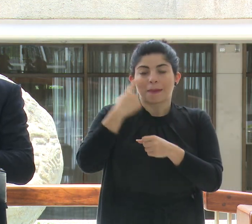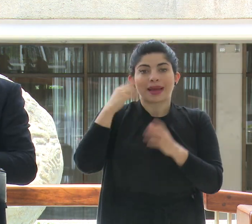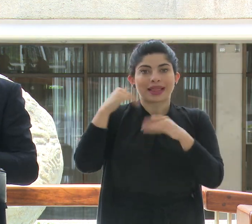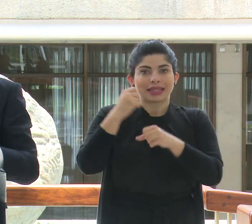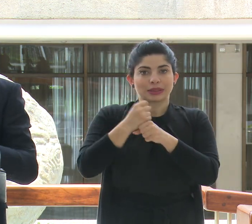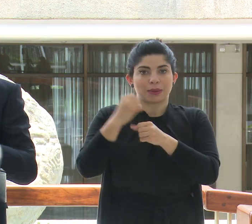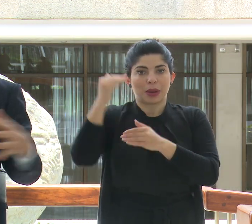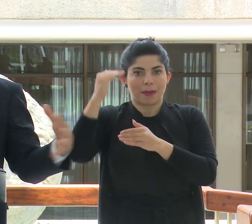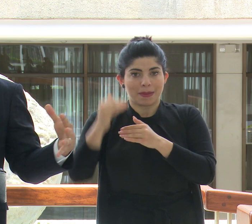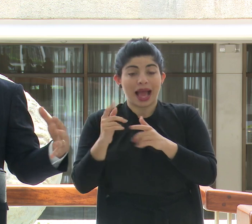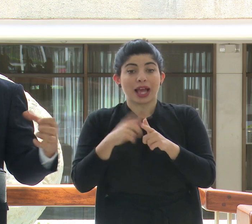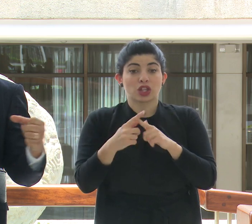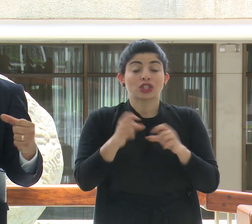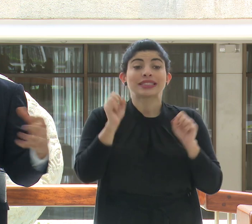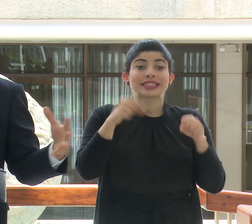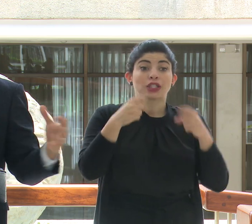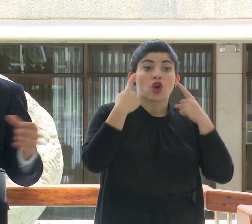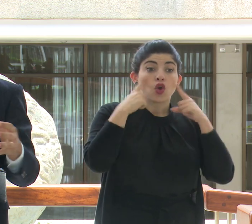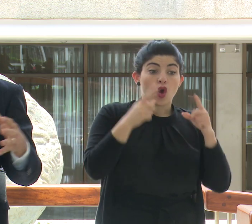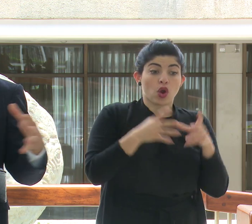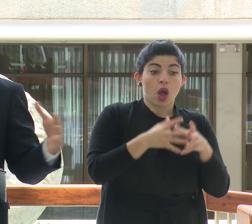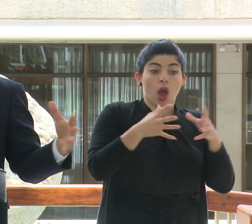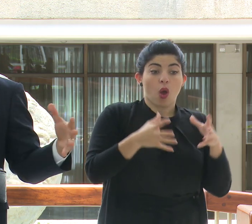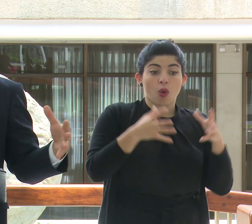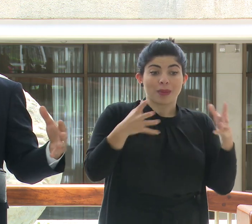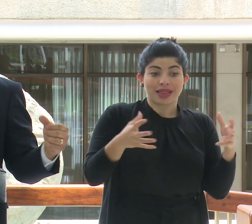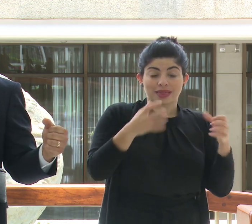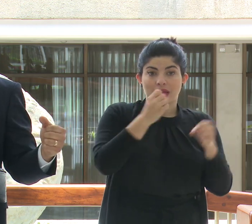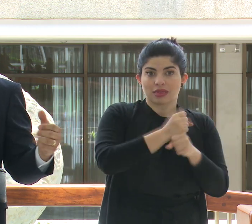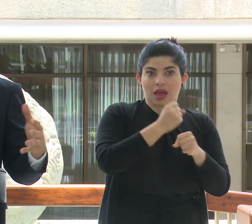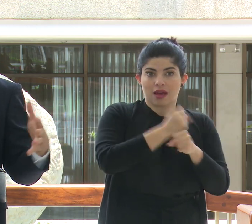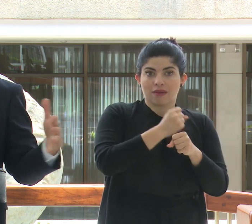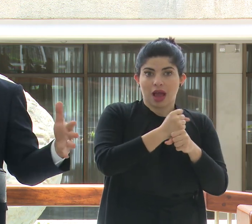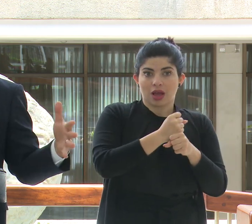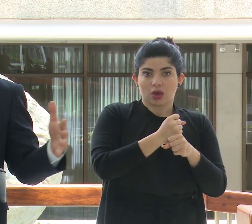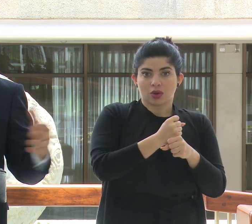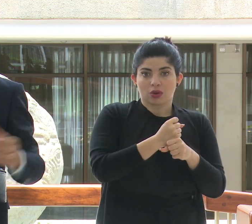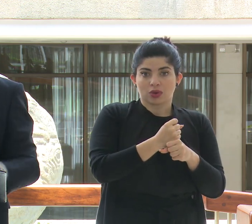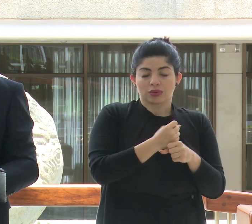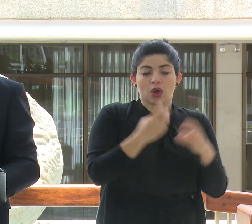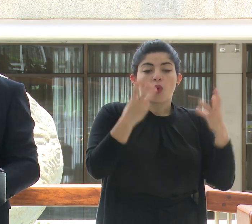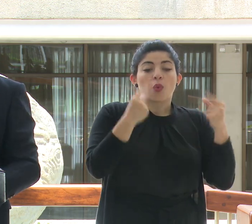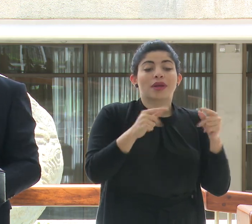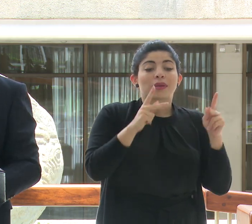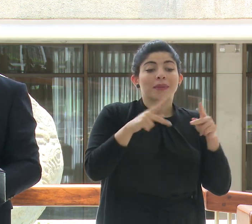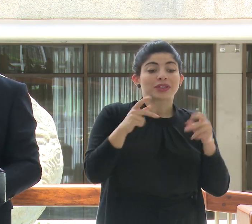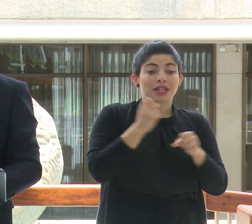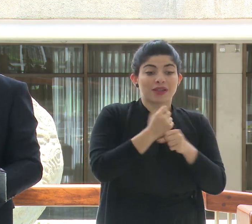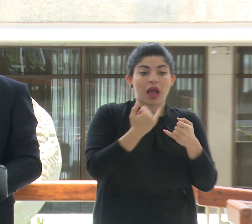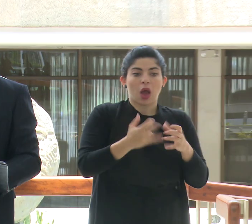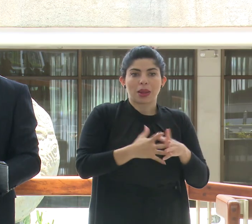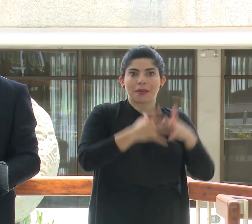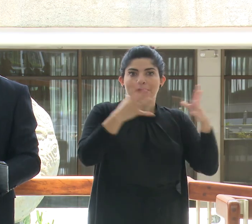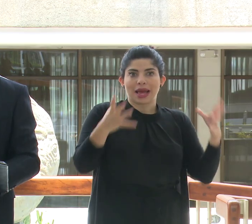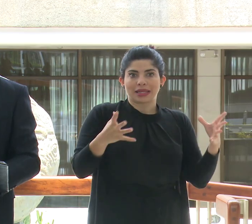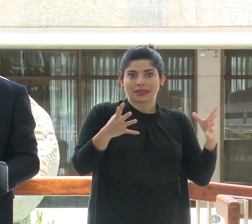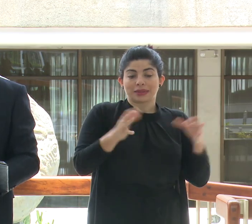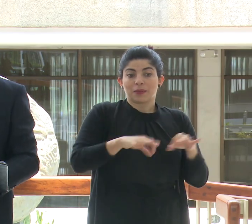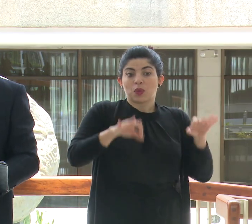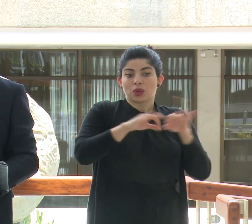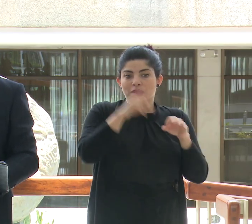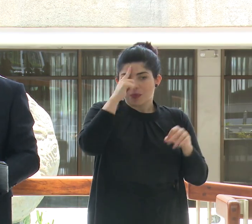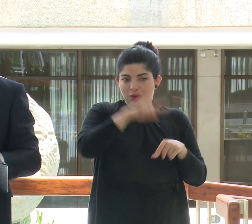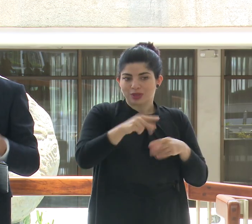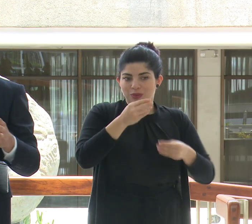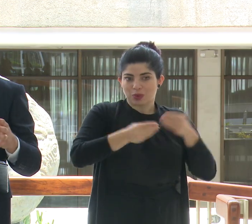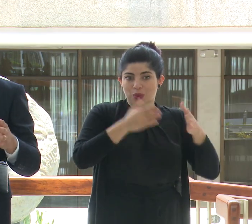desempleo. Entonces, si logramos que se expanda no solo el tamaño de nuestra fuerza laboral, que es importante porque es el aparato